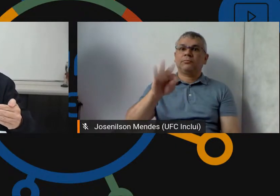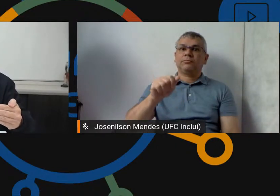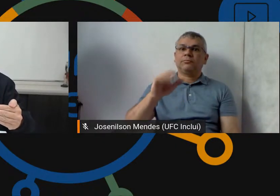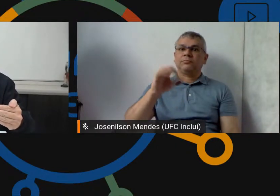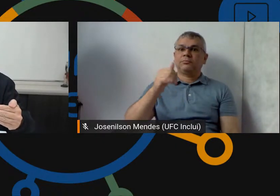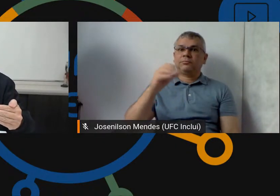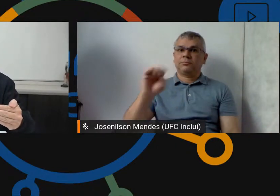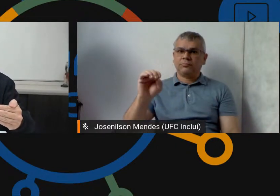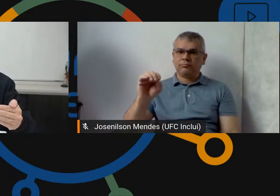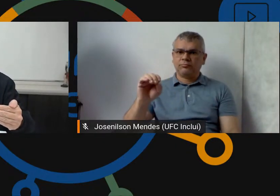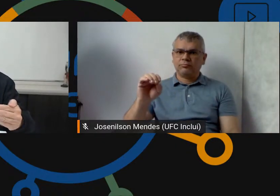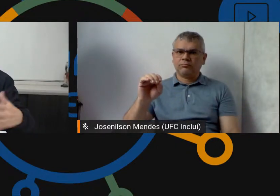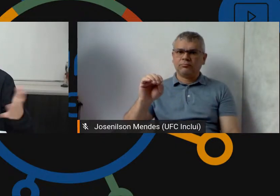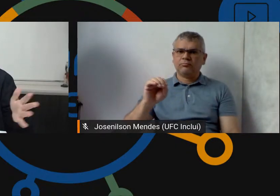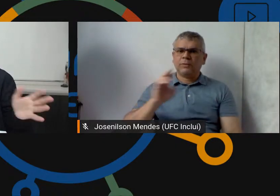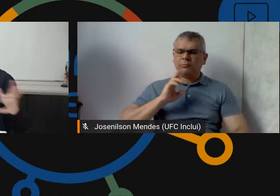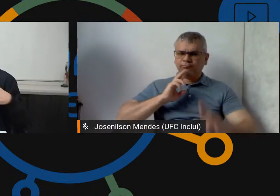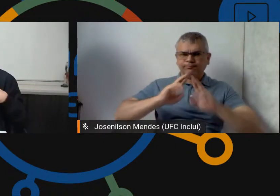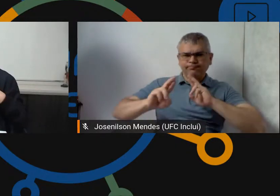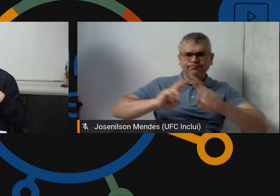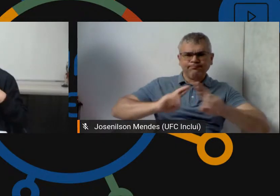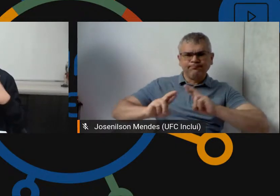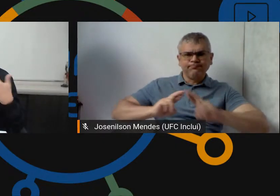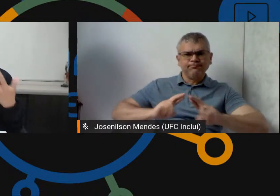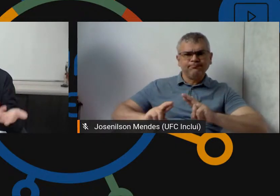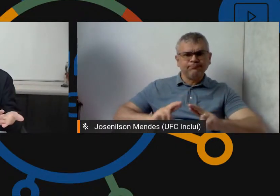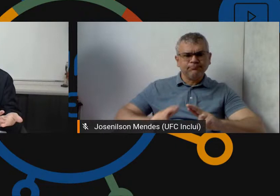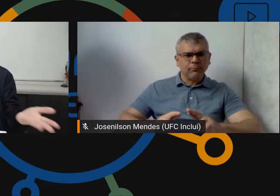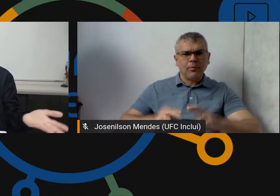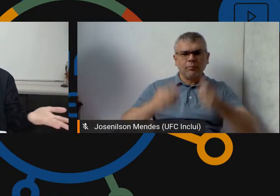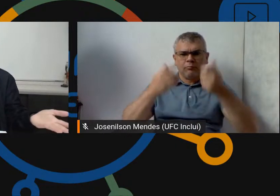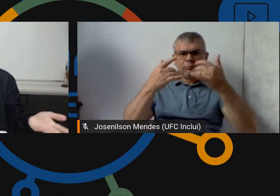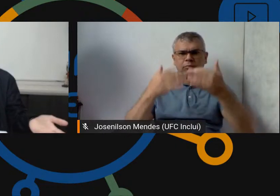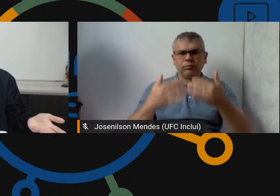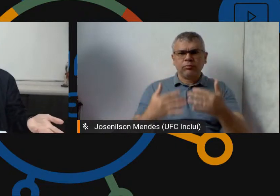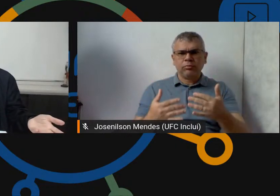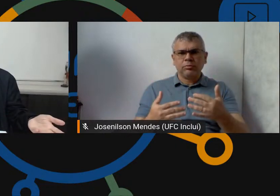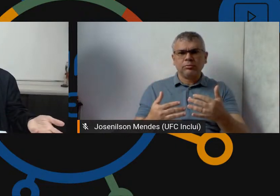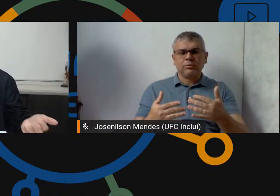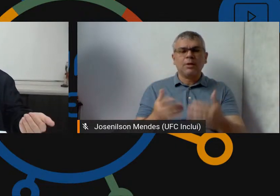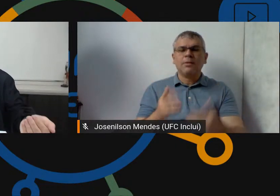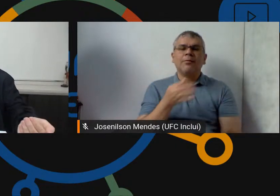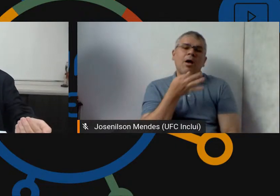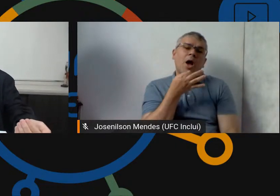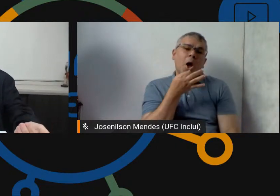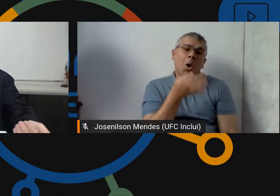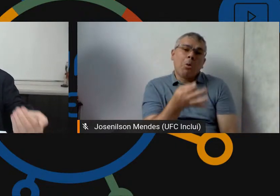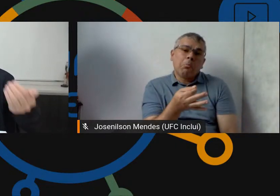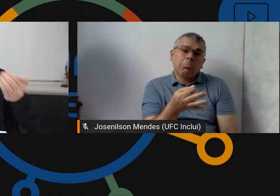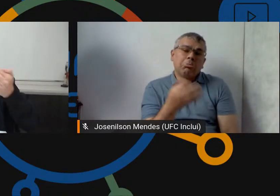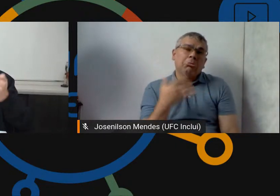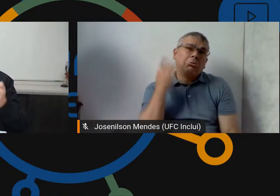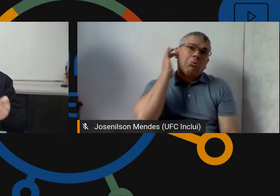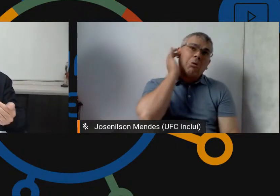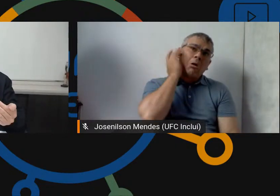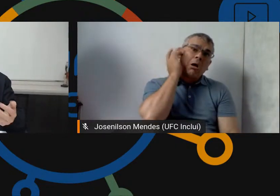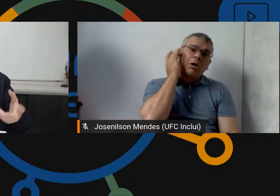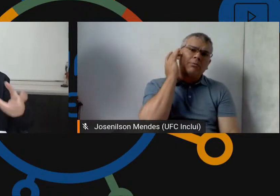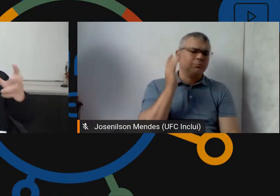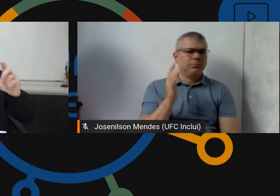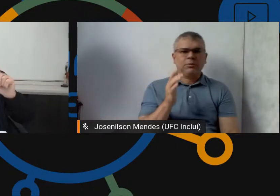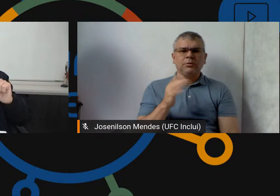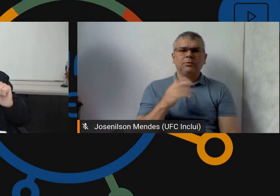discutir. Porque a opinião dela, como que eu vou discutir a opinião dela? É dela. Agora, se ela quiser